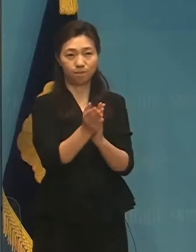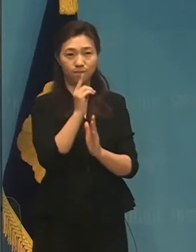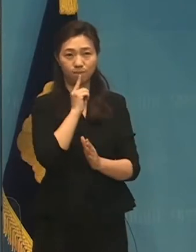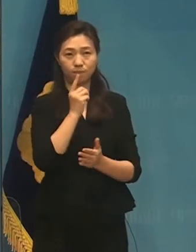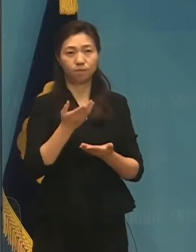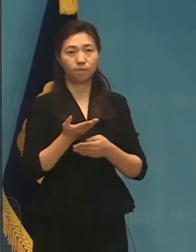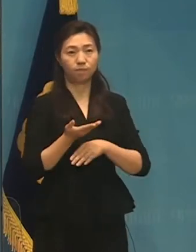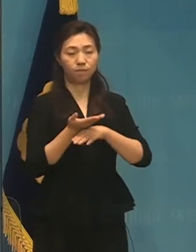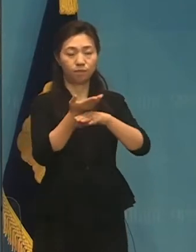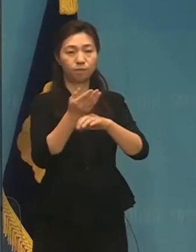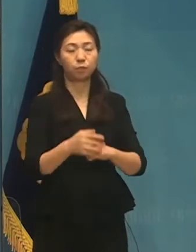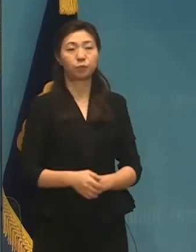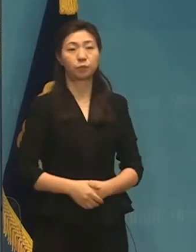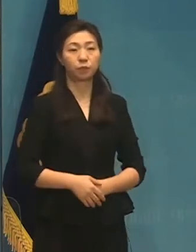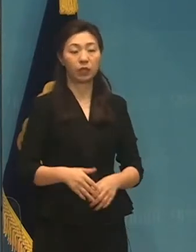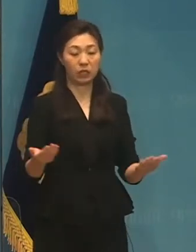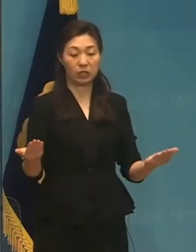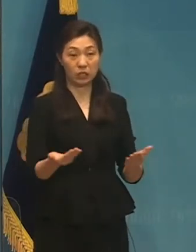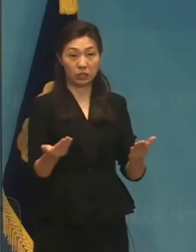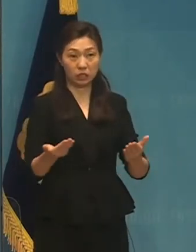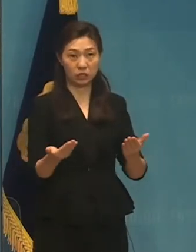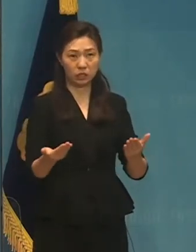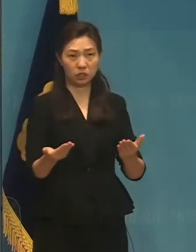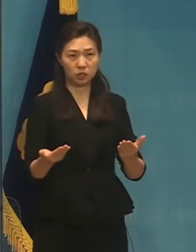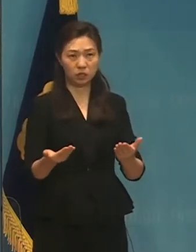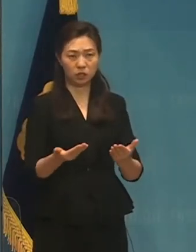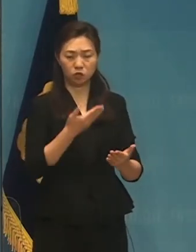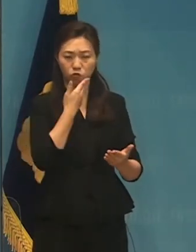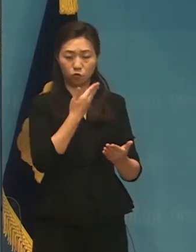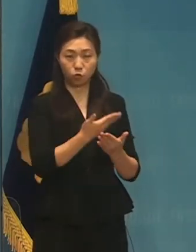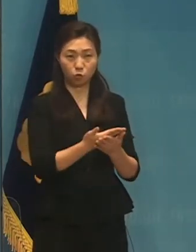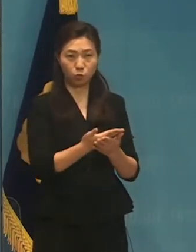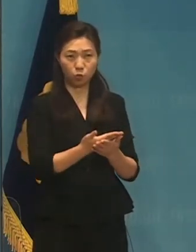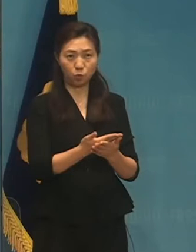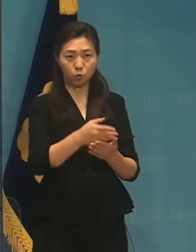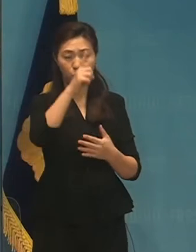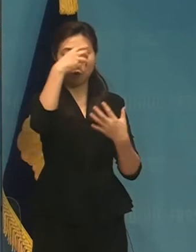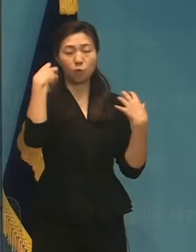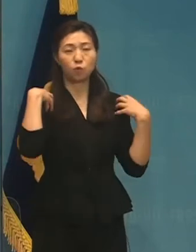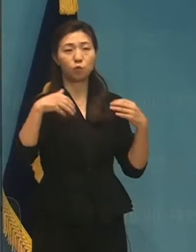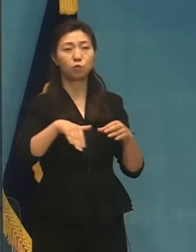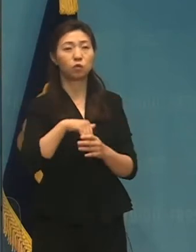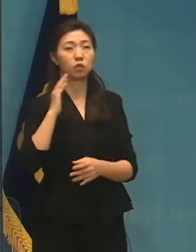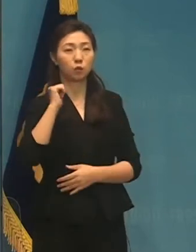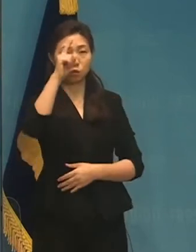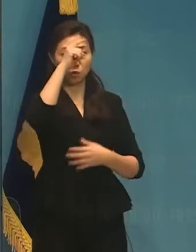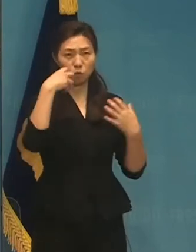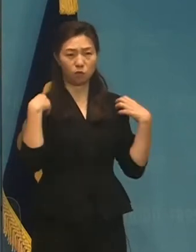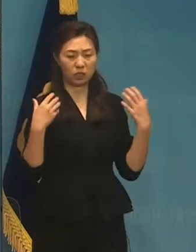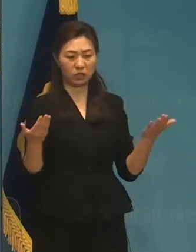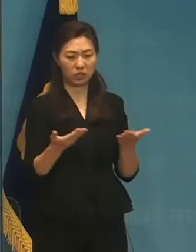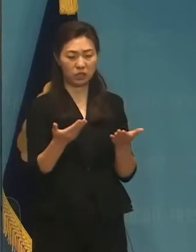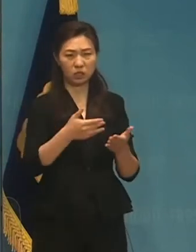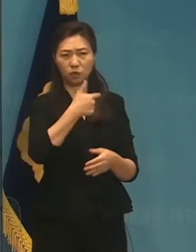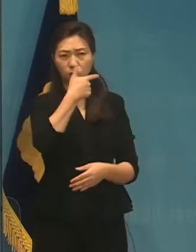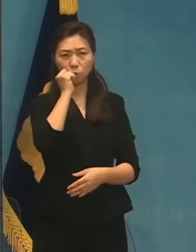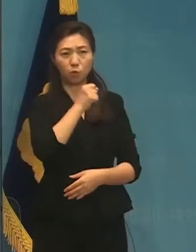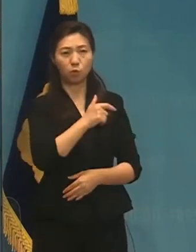일자리 정부를 자처한 문재인 정부에서 일자리가 소멸되고 있습니다. 일자리 대란입니다.